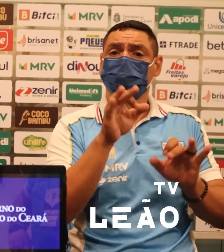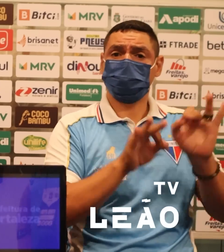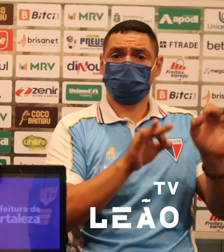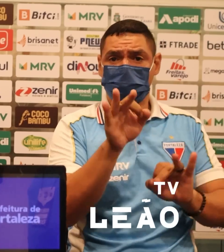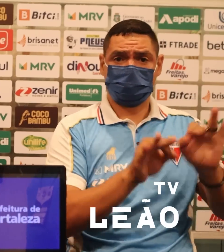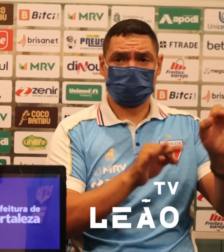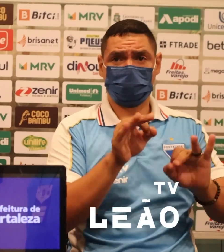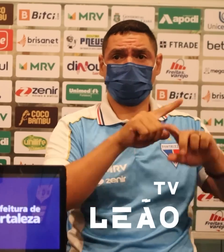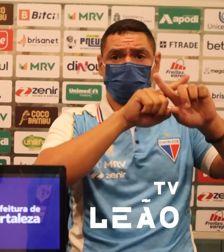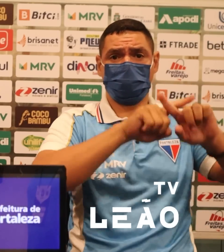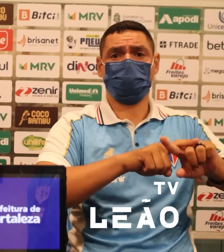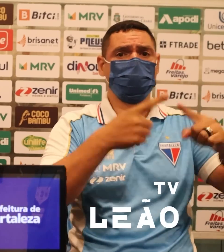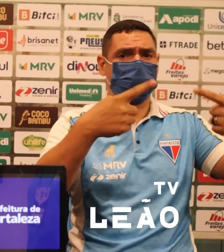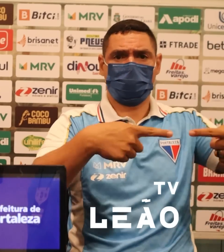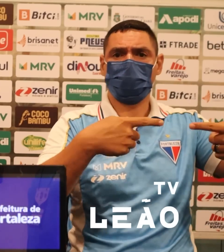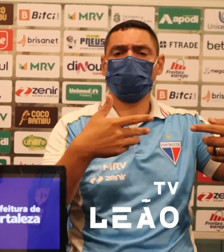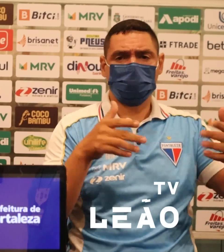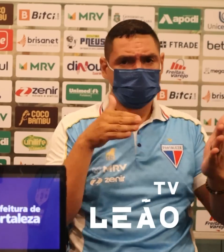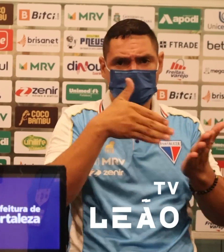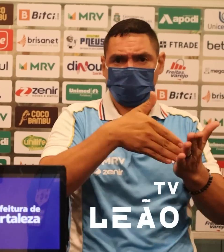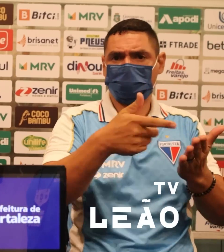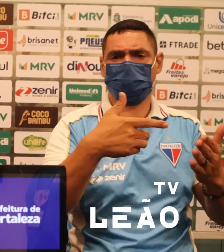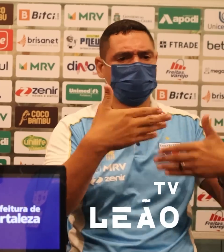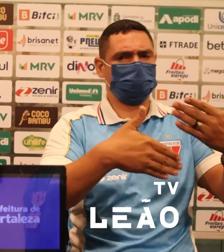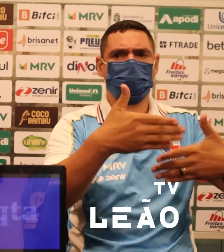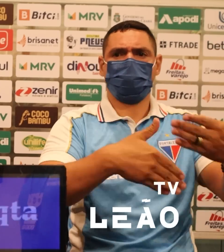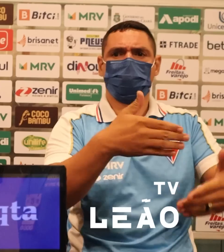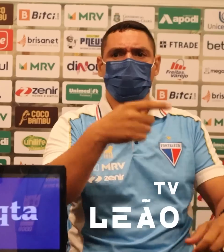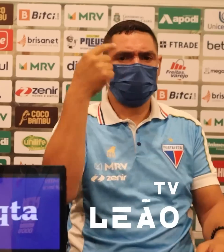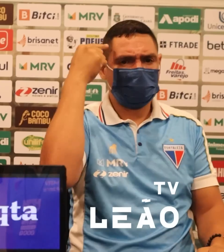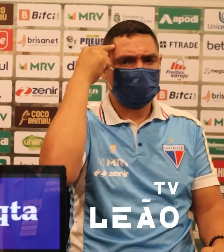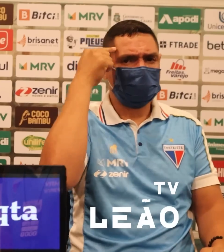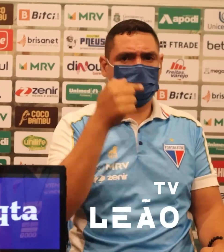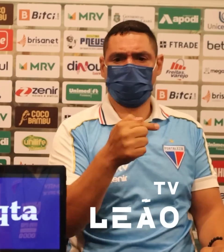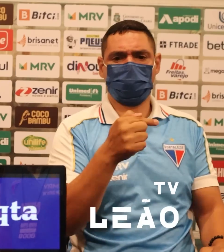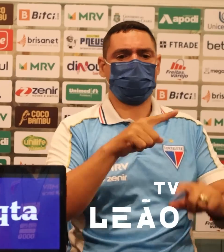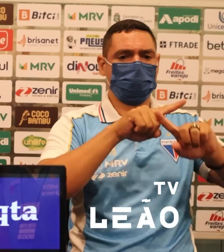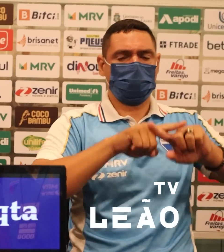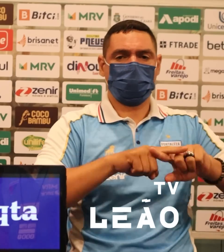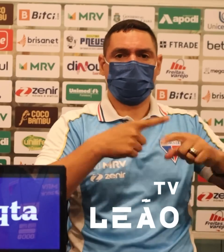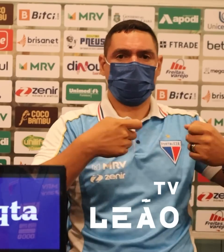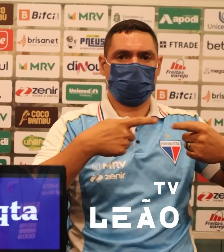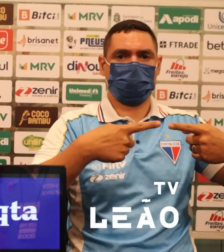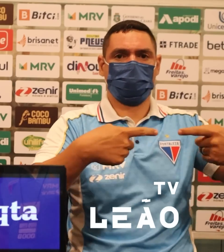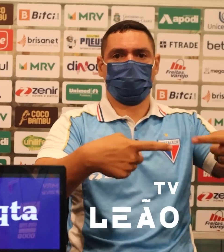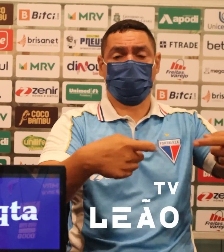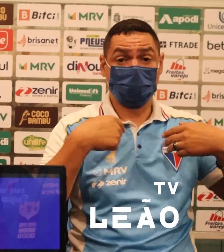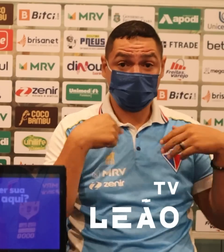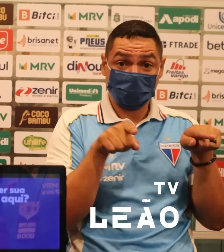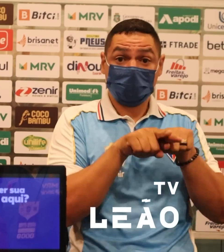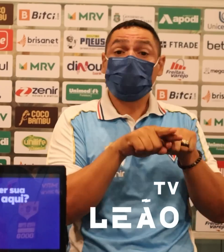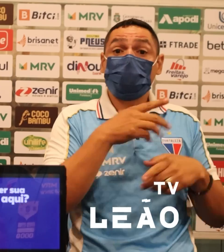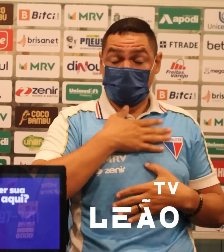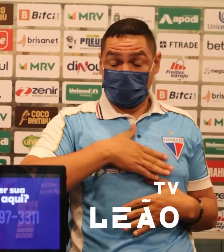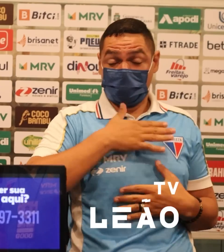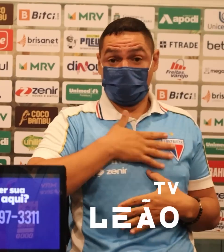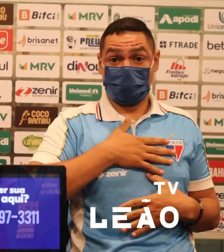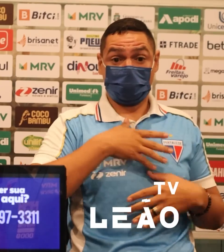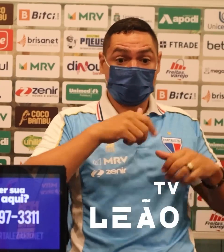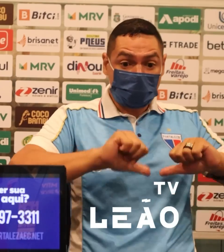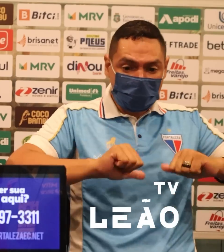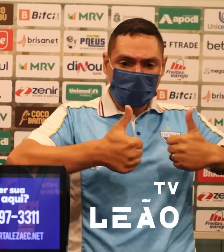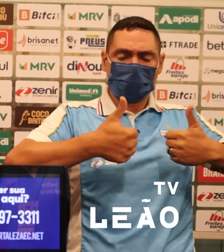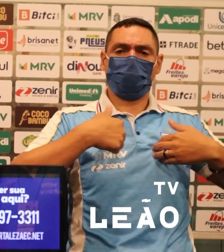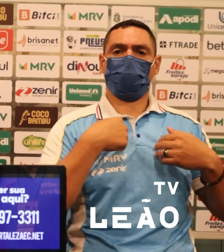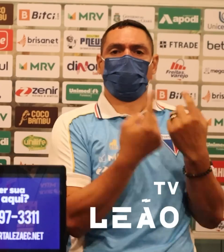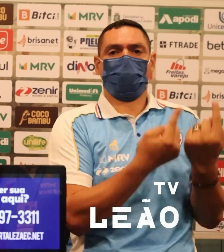afrontar el último juego. Pero antes de pensar en los últimos 7 juegos hay que descansar, o recuperación